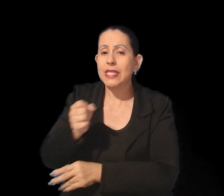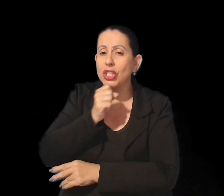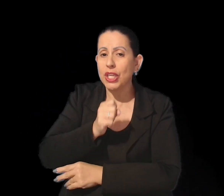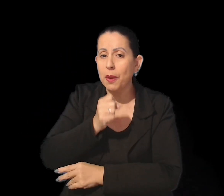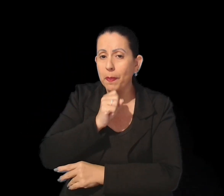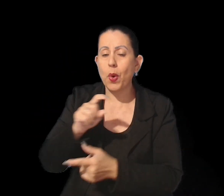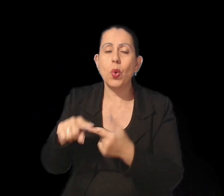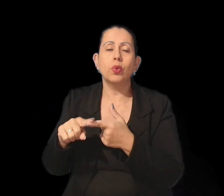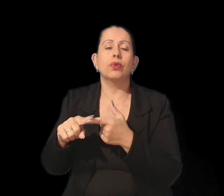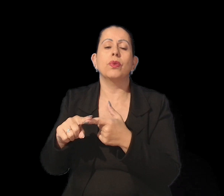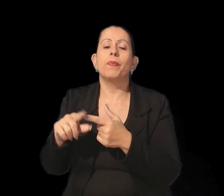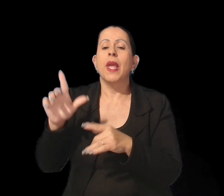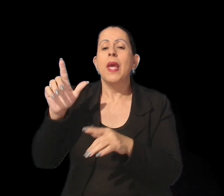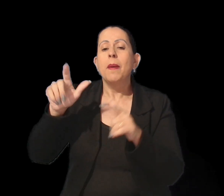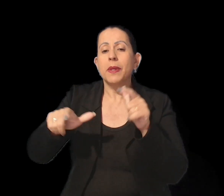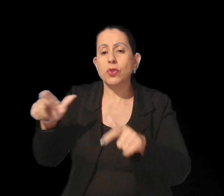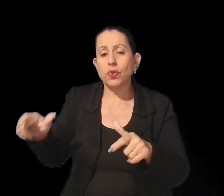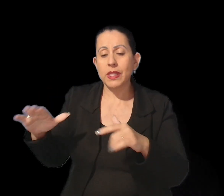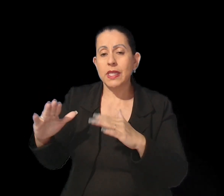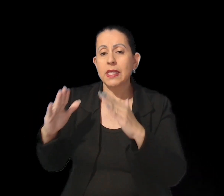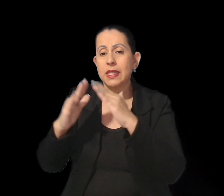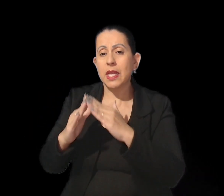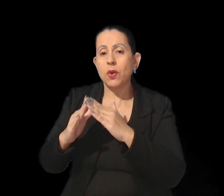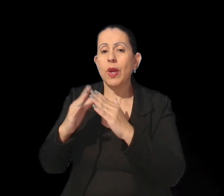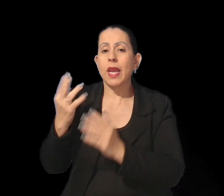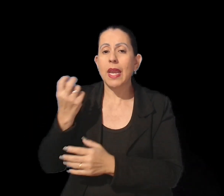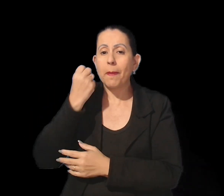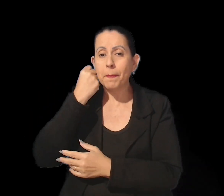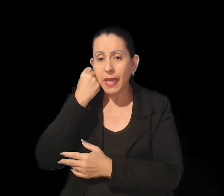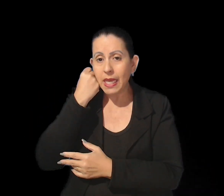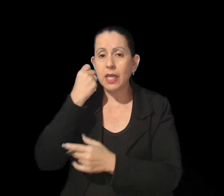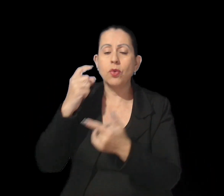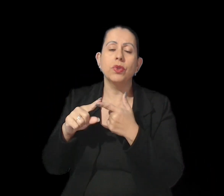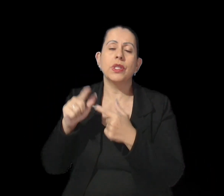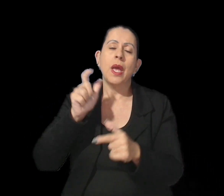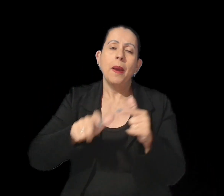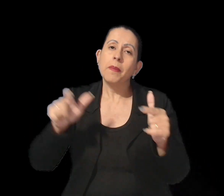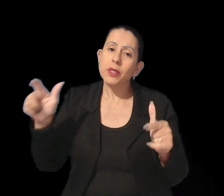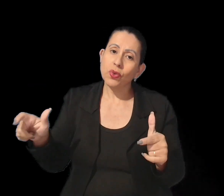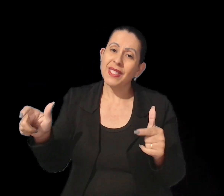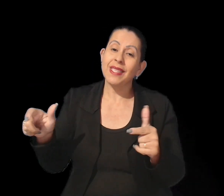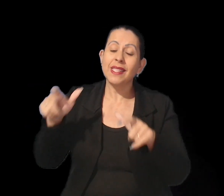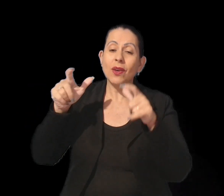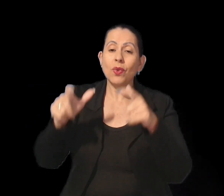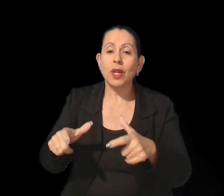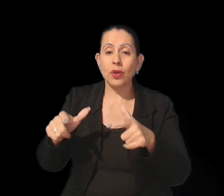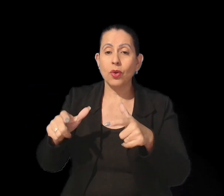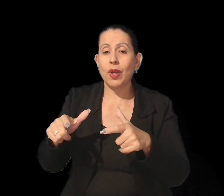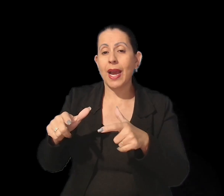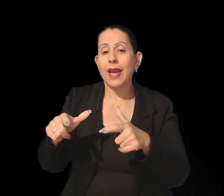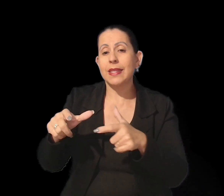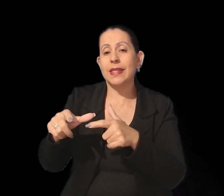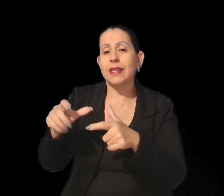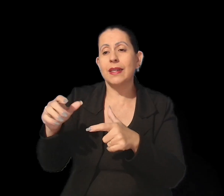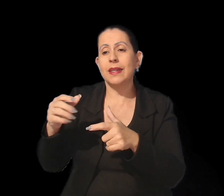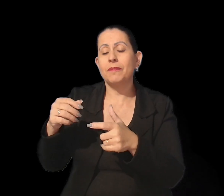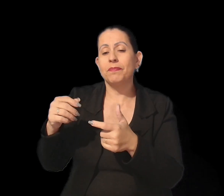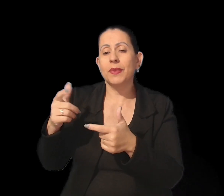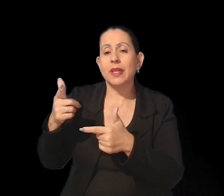de repouso, pessoas que estão em abrigos, pessoas que estão em locais que